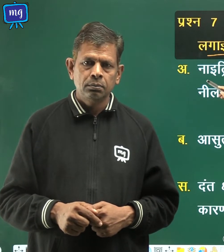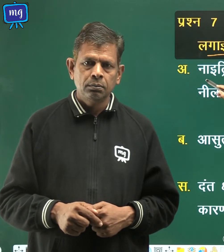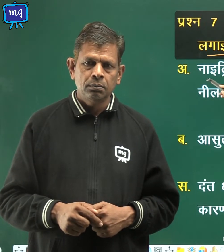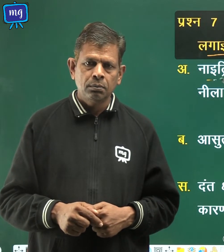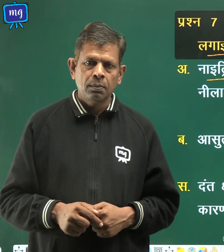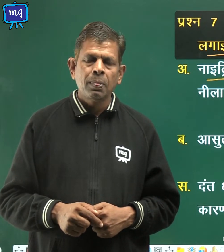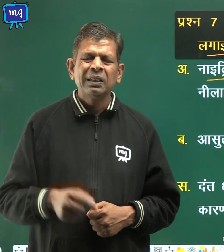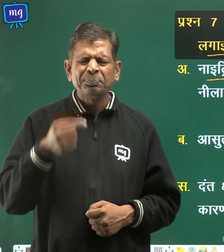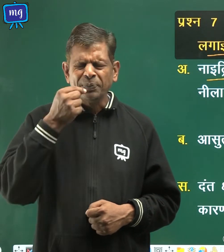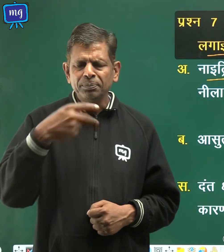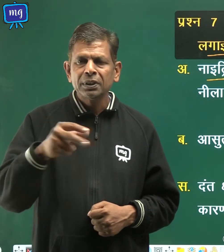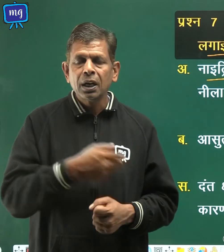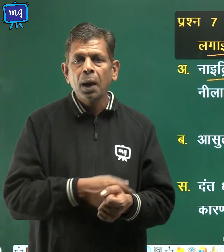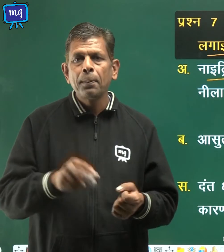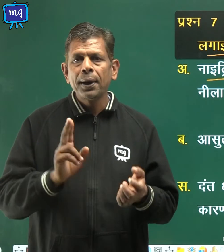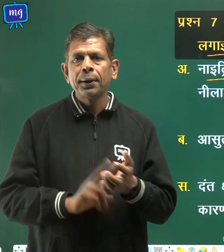नाइट्रिक अम्ल